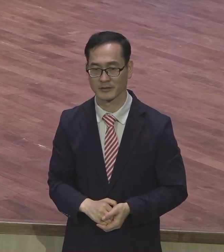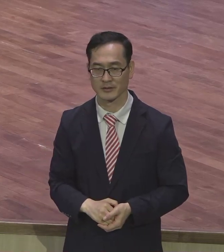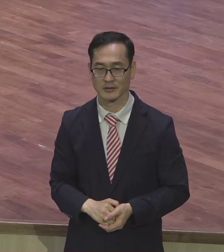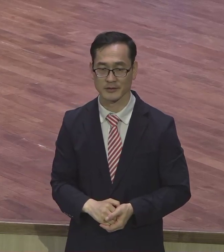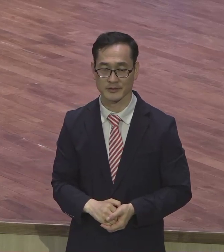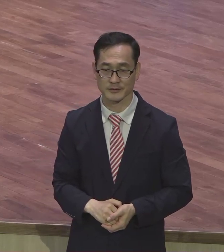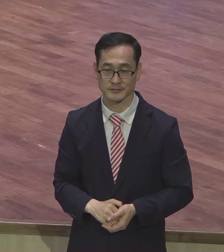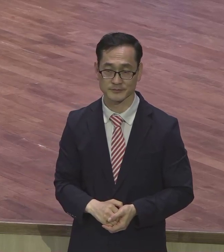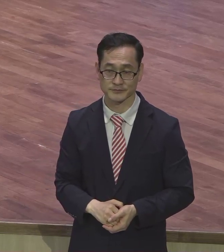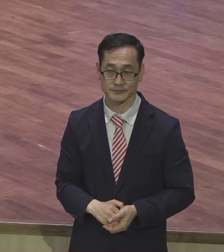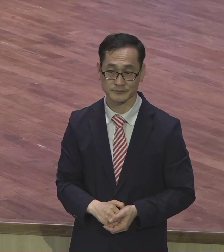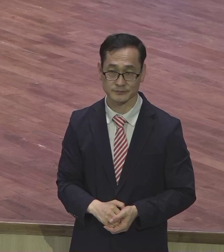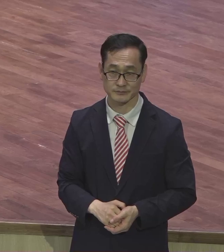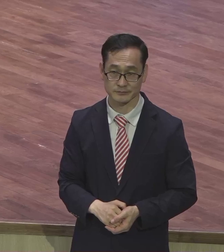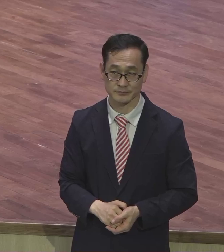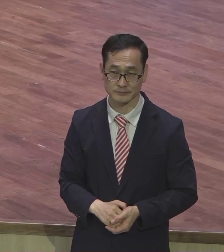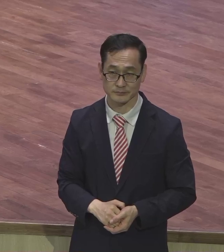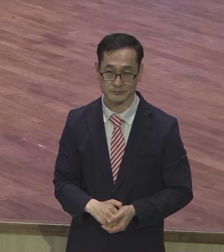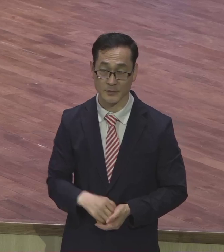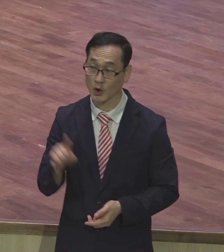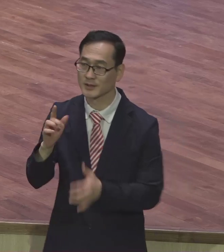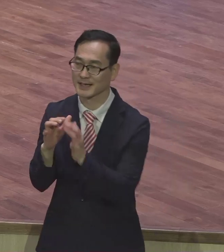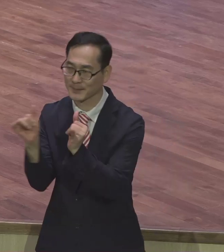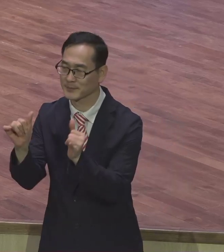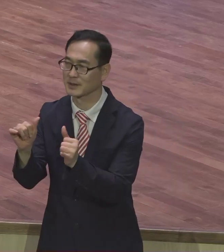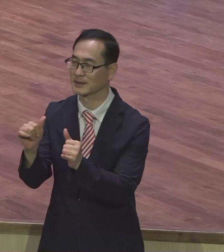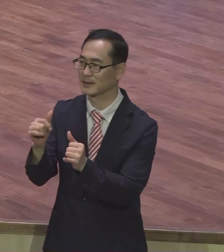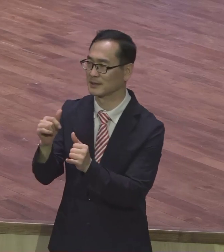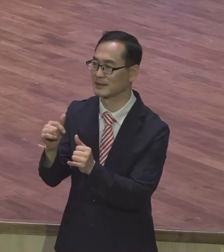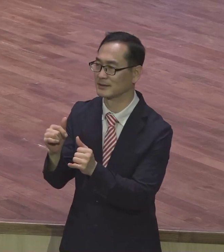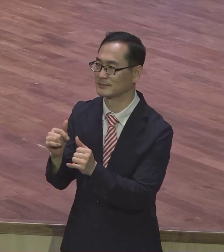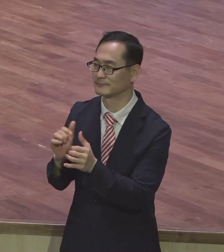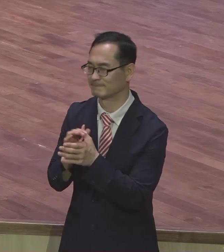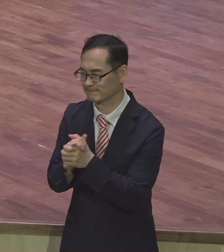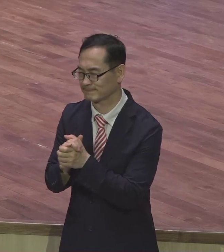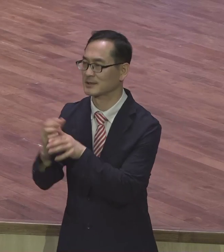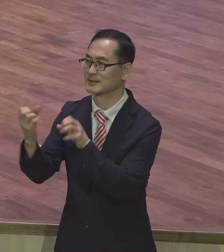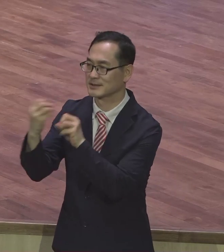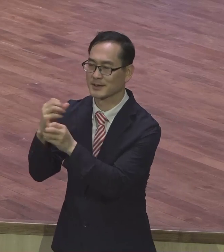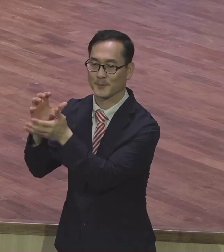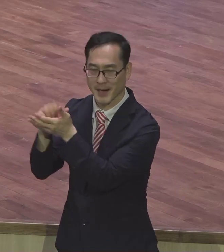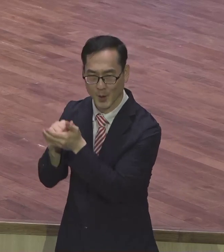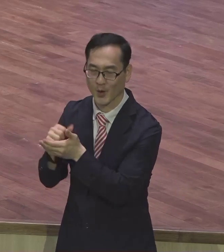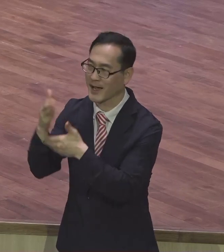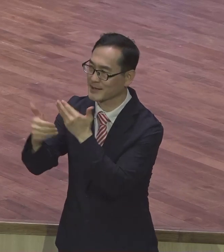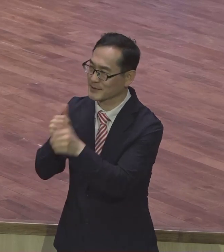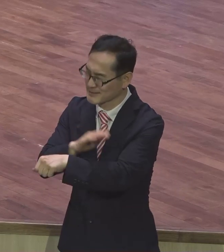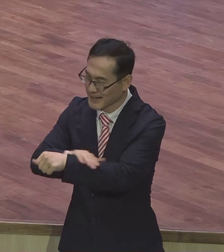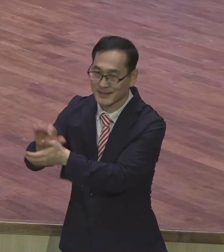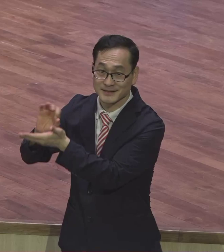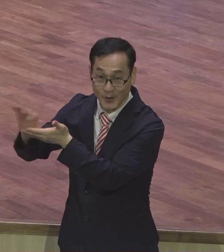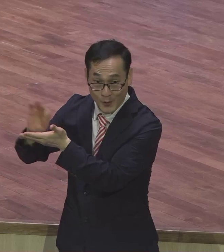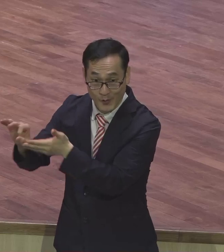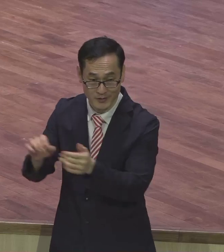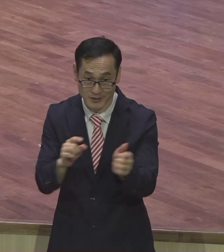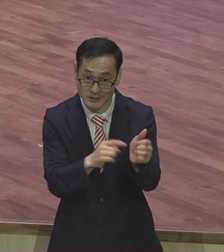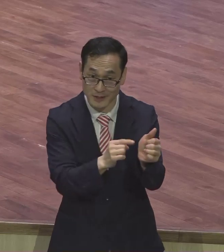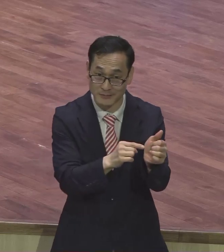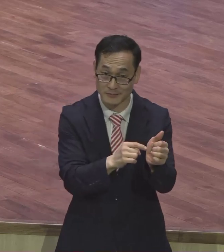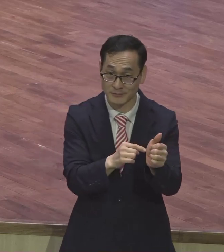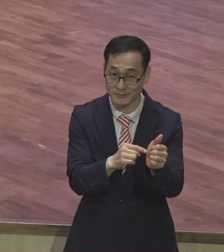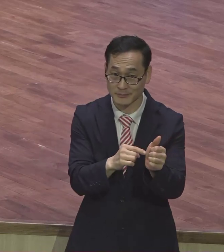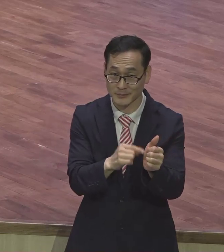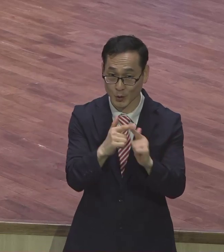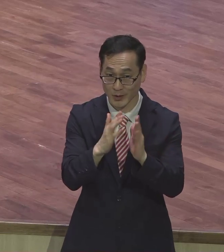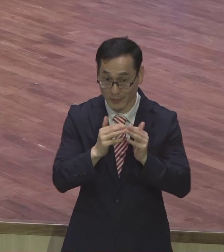그래서 어떤 분은 계속 응답받고 계속 쓰임 받고 어떤 분은 계속 쓰임 못 받고 도태되고 왜 그래요 똑같이 예수 믿는데